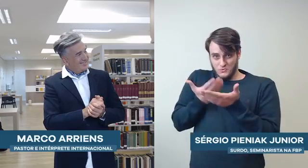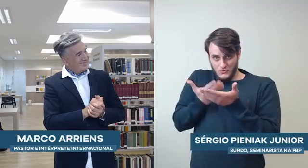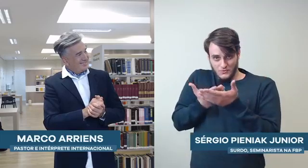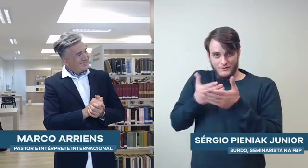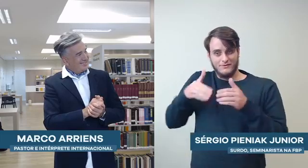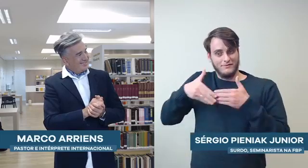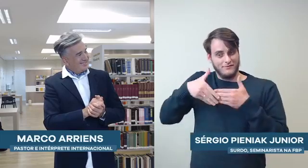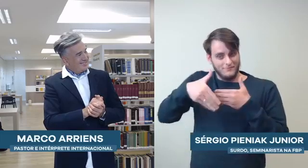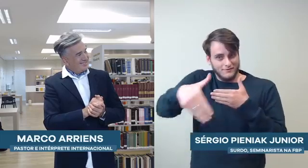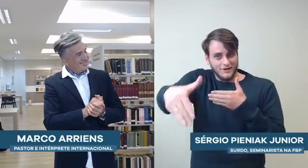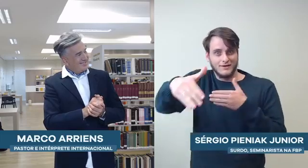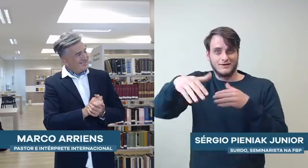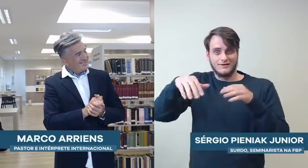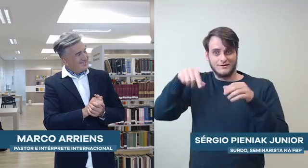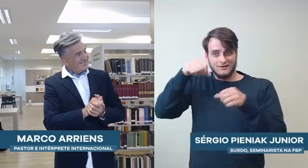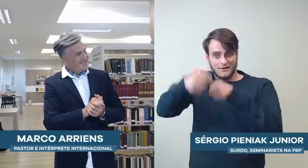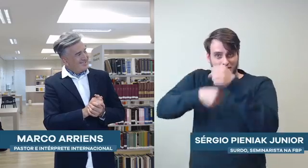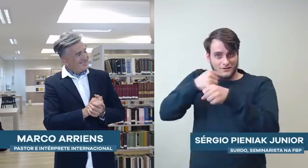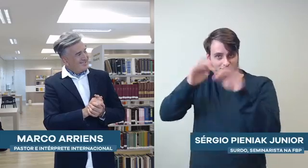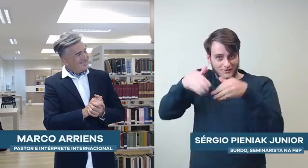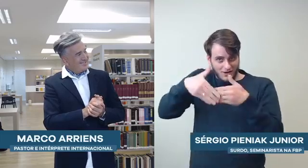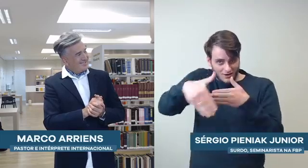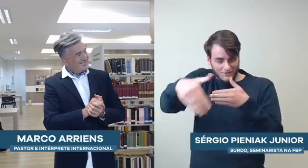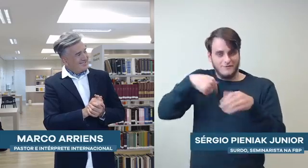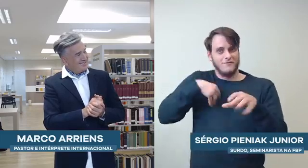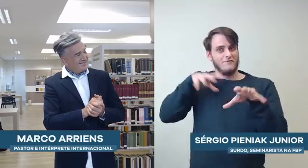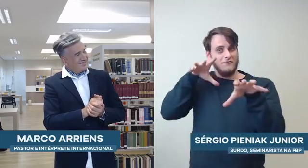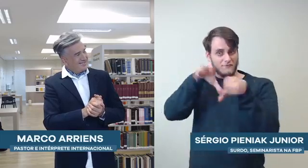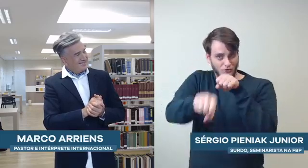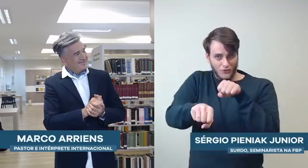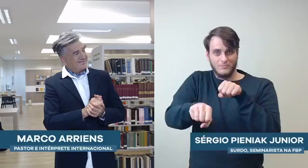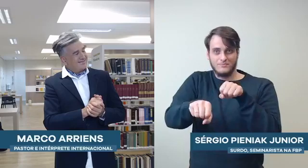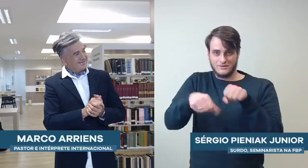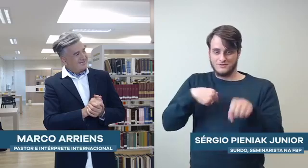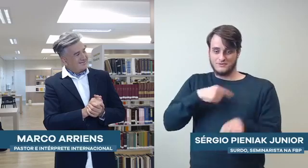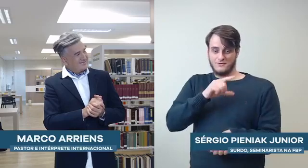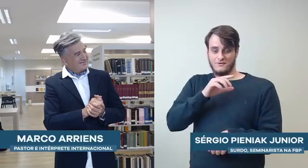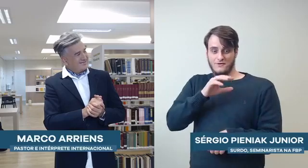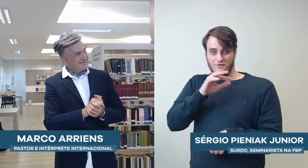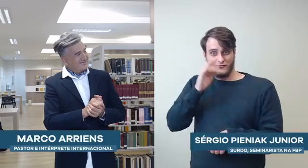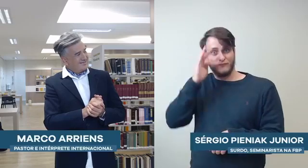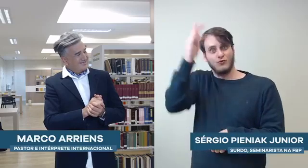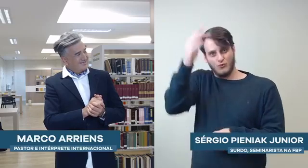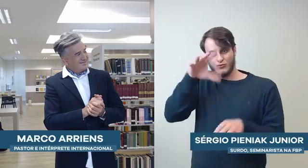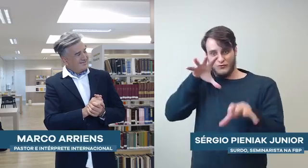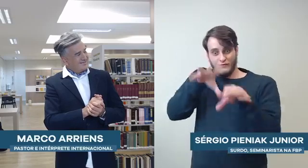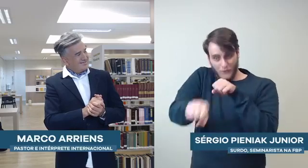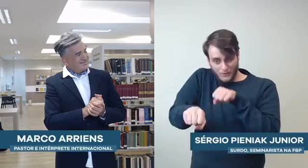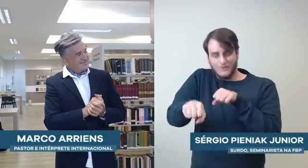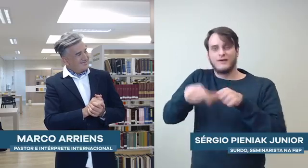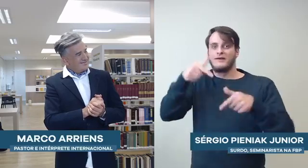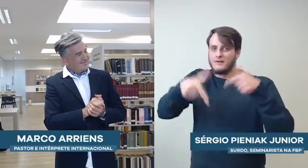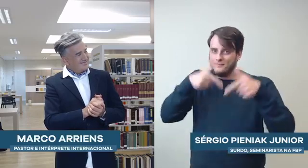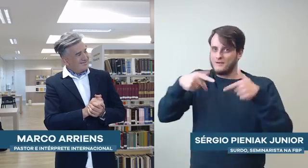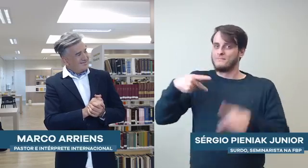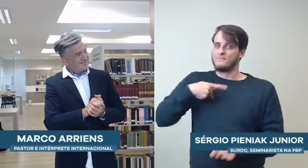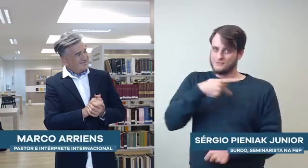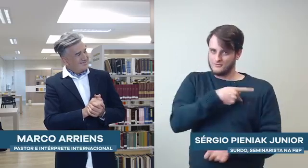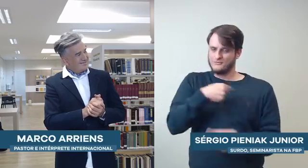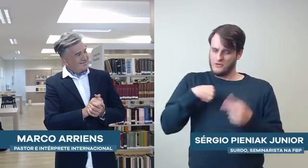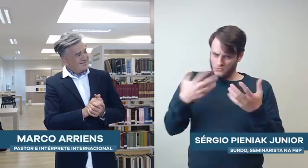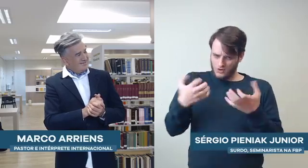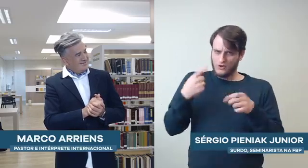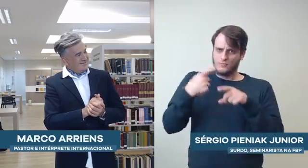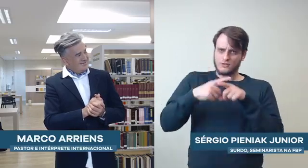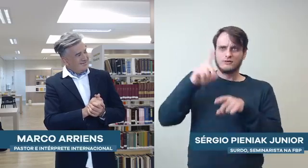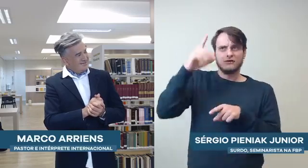Eu agora estou estudando e nesse ano, no final desse ano, eu me formo para que no futuro eu possa então